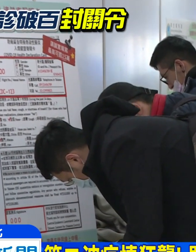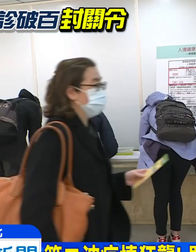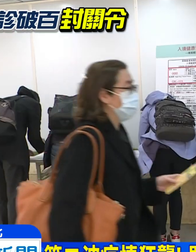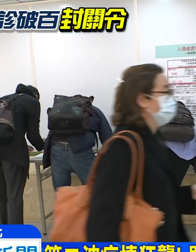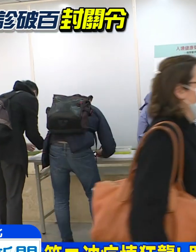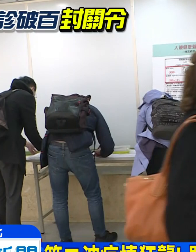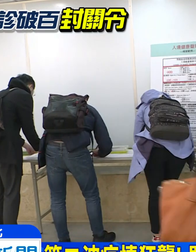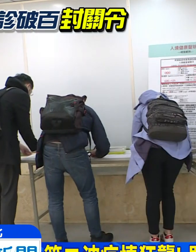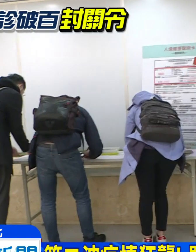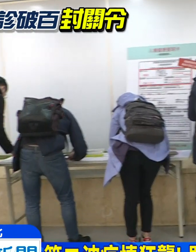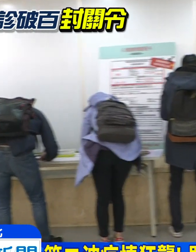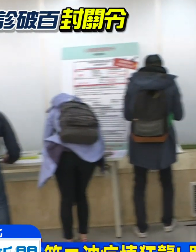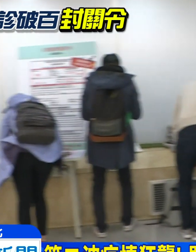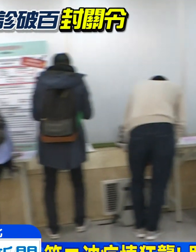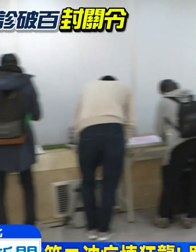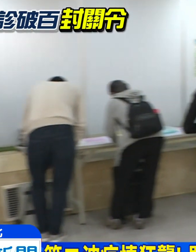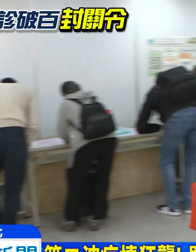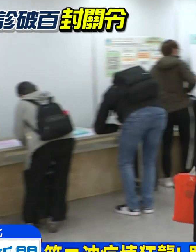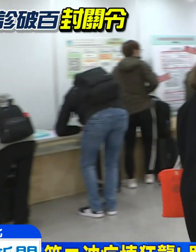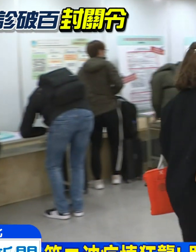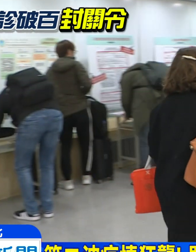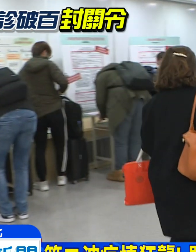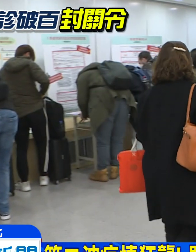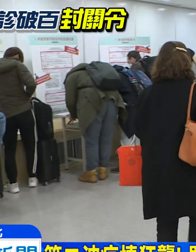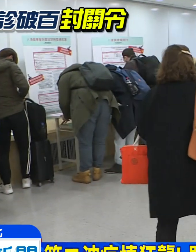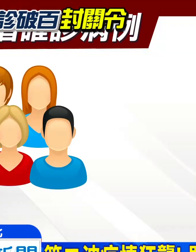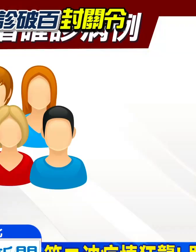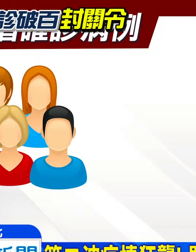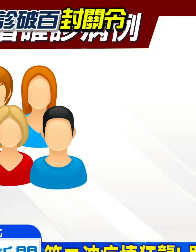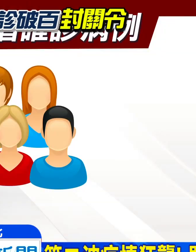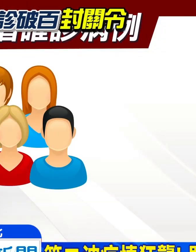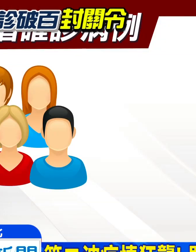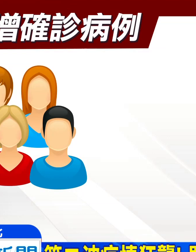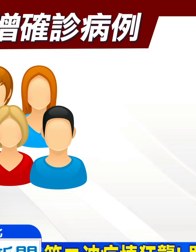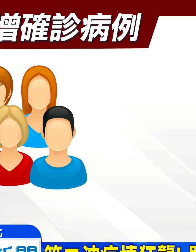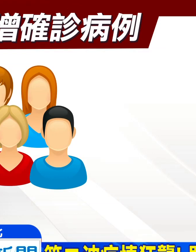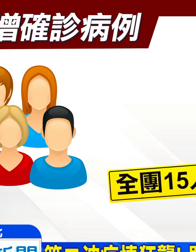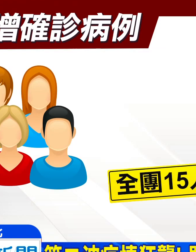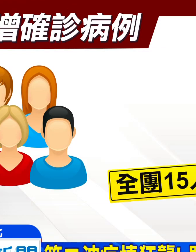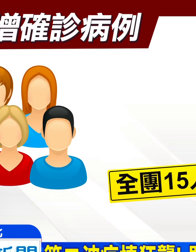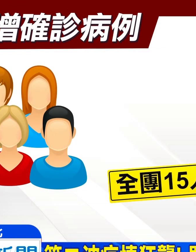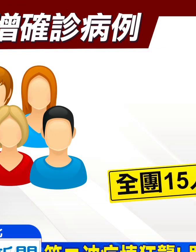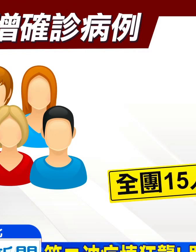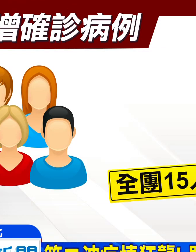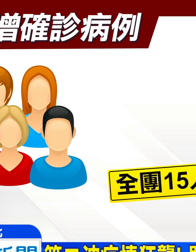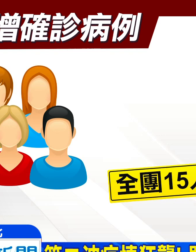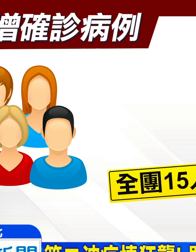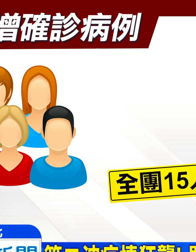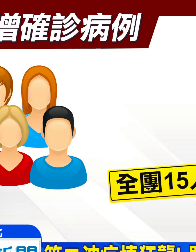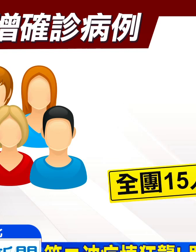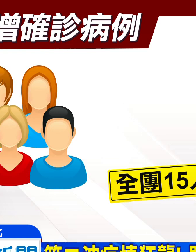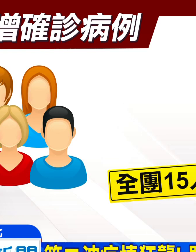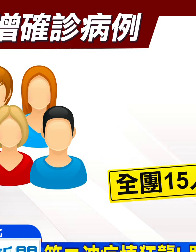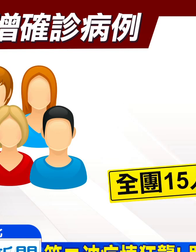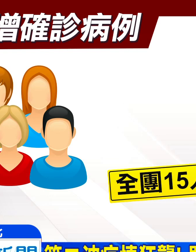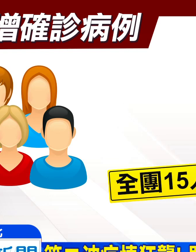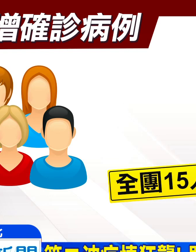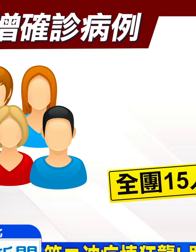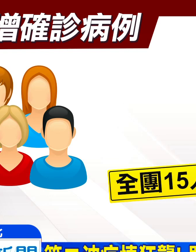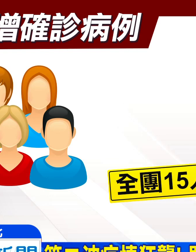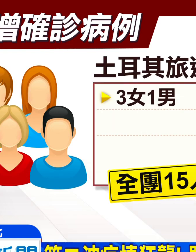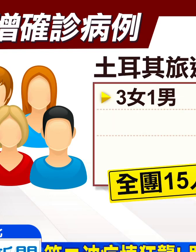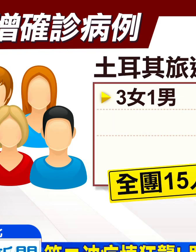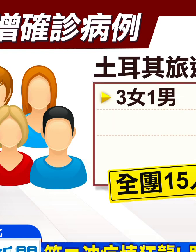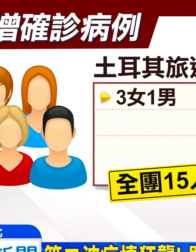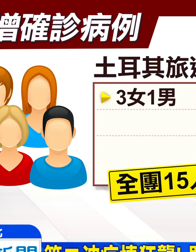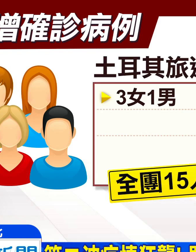中，有21例境外移入，其中土耳其旅游团就增加了4例，等于全团15人，已经有13人